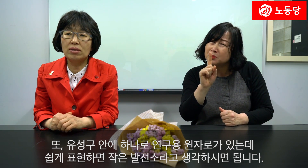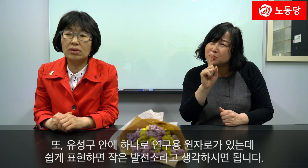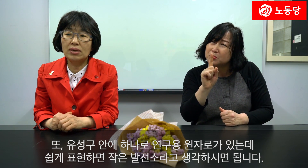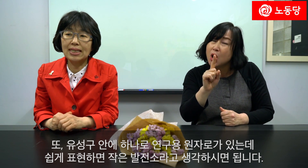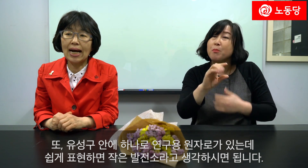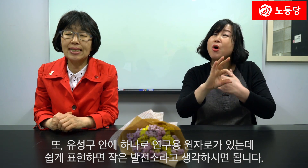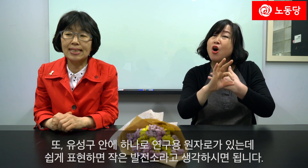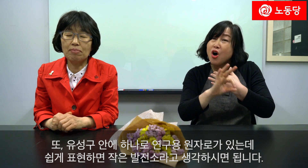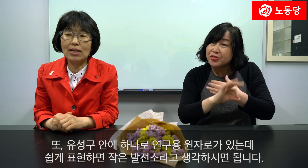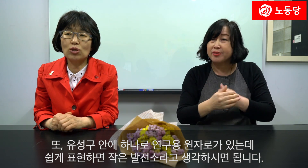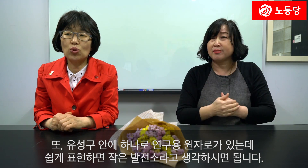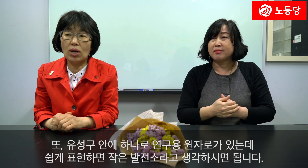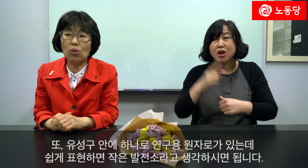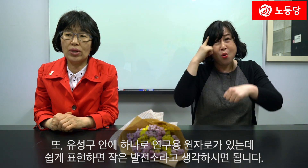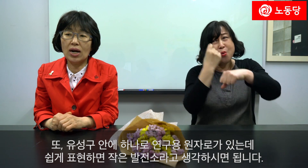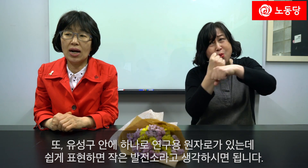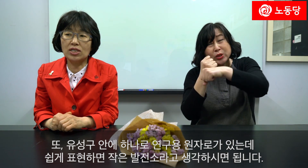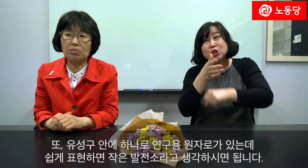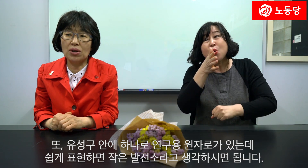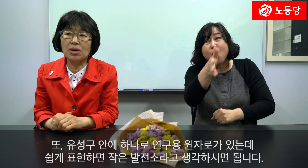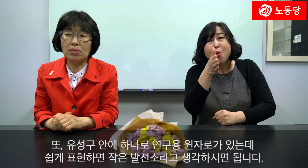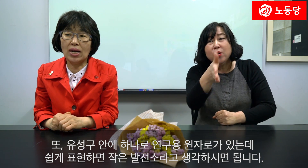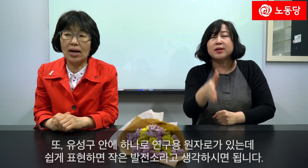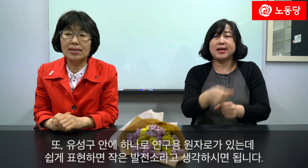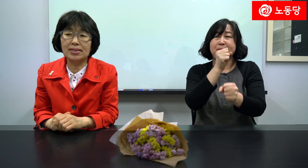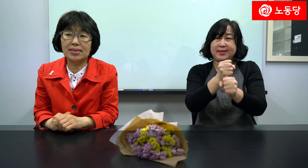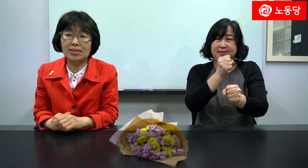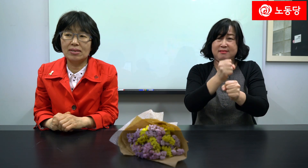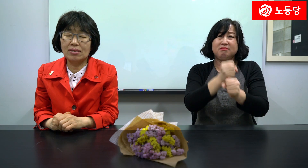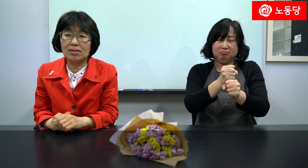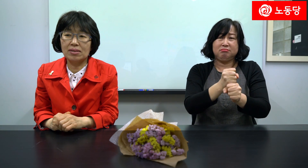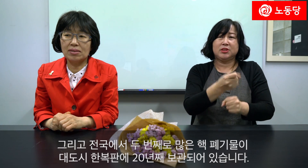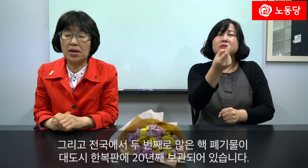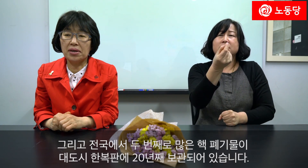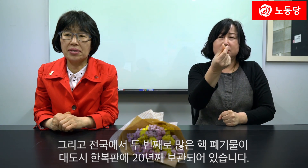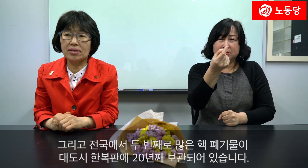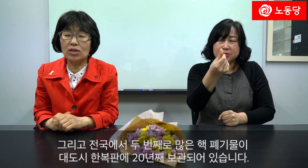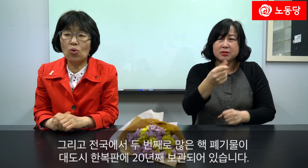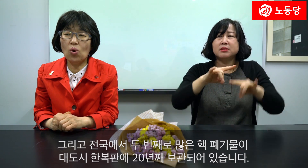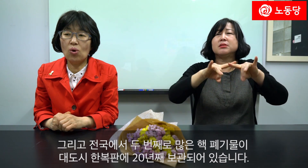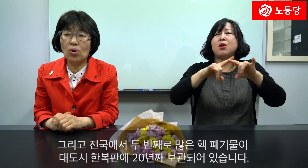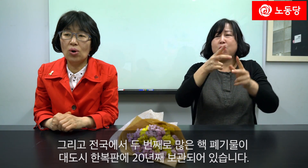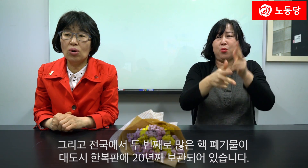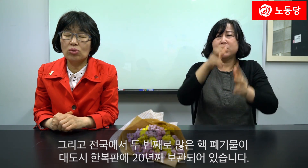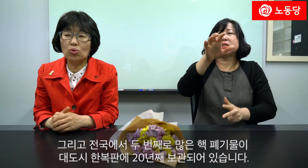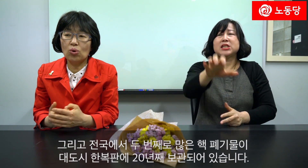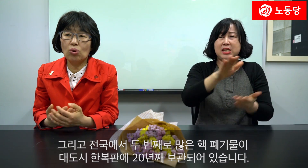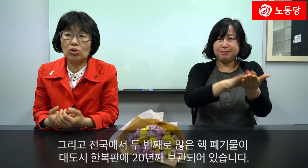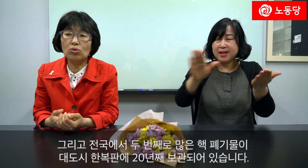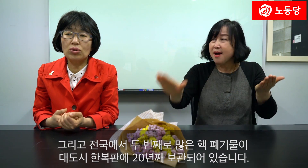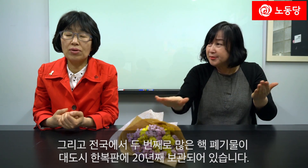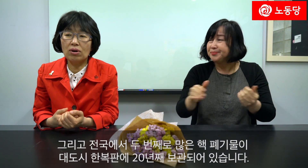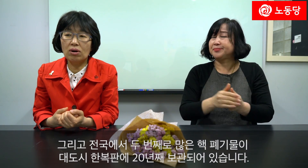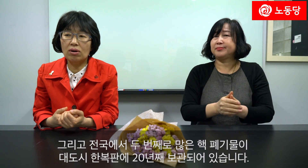표현하면 작은 발전소라고 생각하시면 됩니다. 네. 그리고